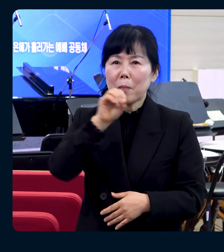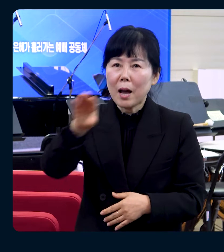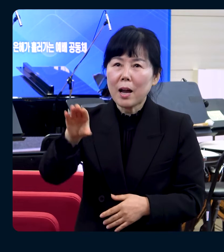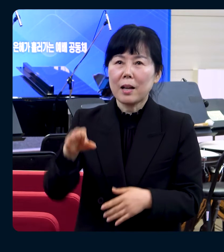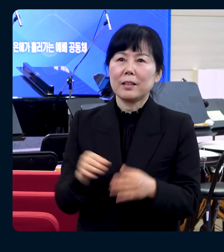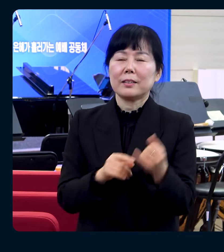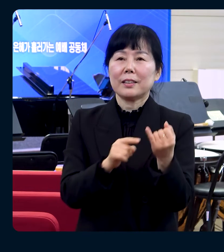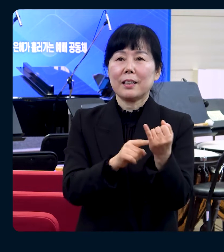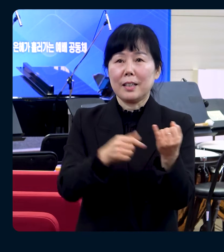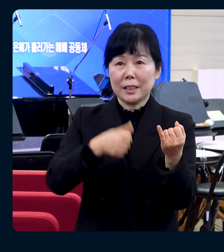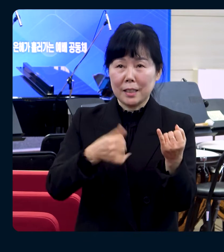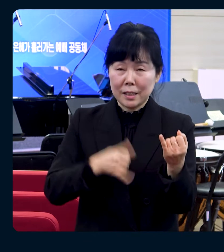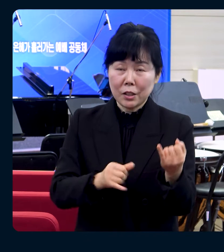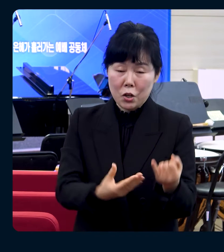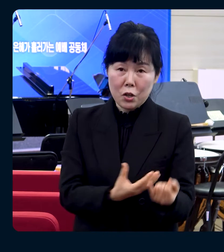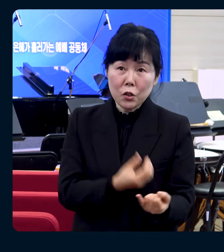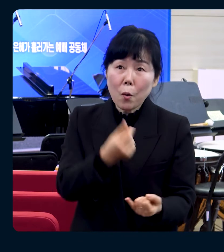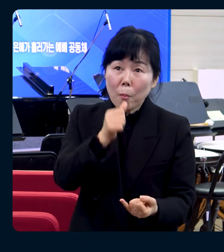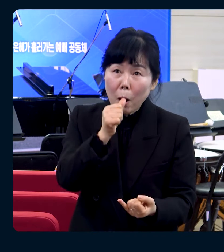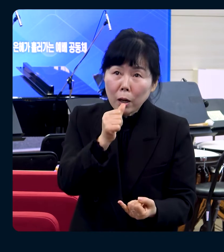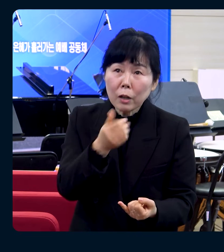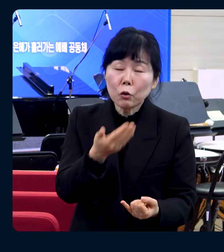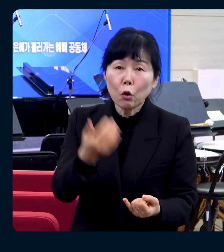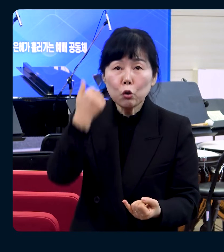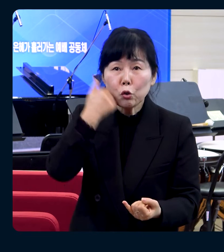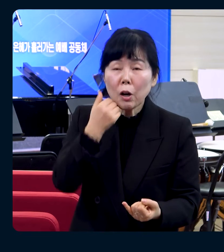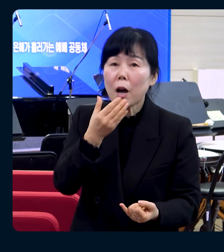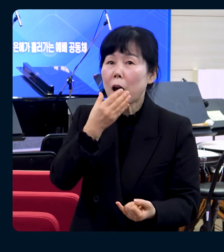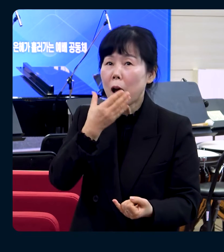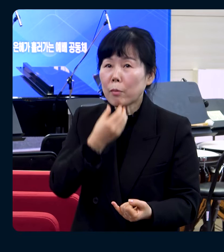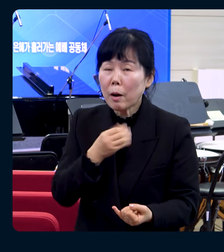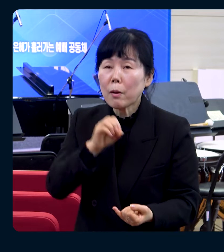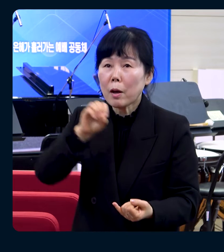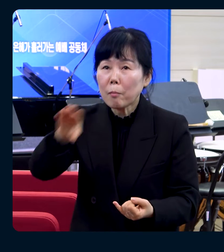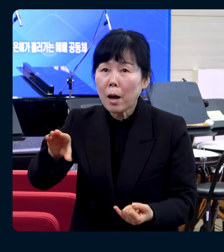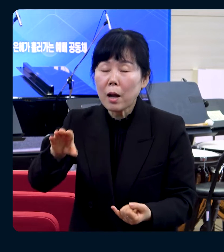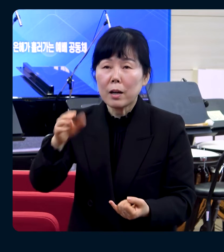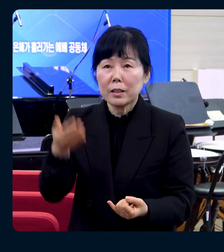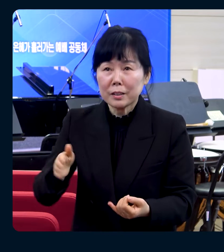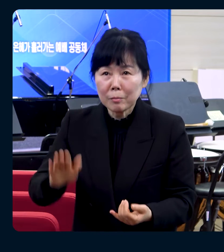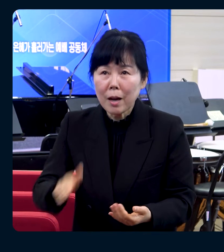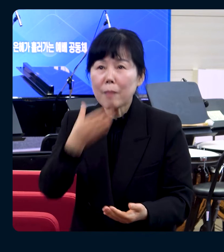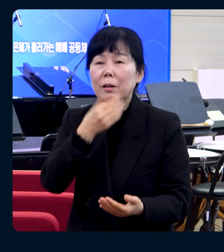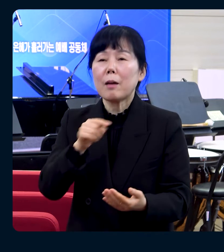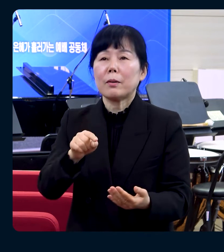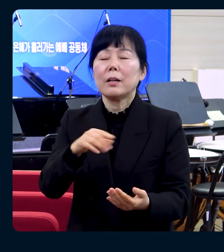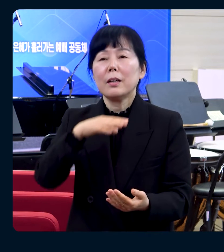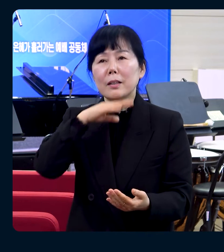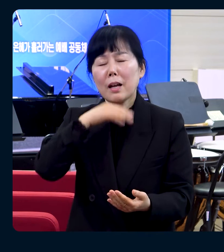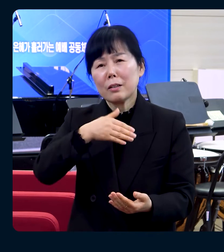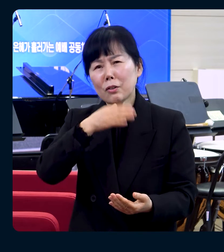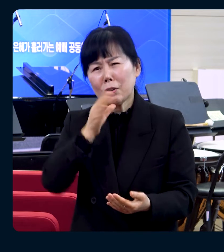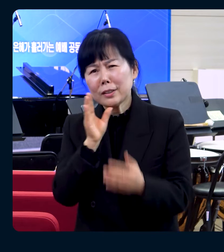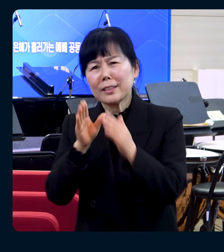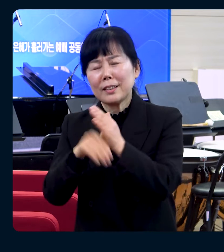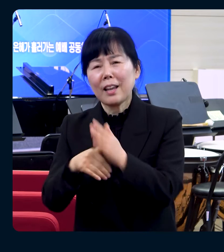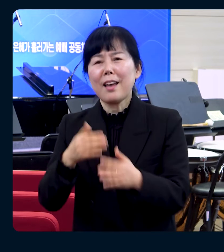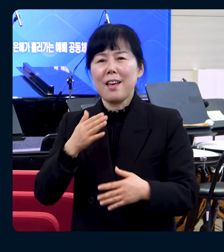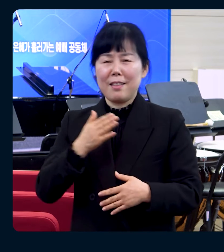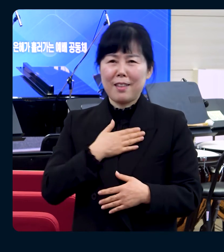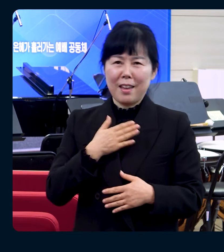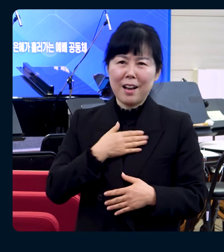웃으리로다. 또 이르되 사라가 자식들을 젖먹이겠다고 누가 아브라함에게 말하였으리오마는